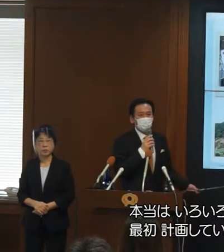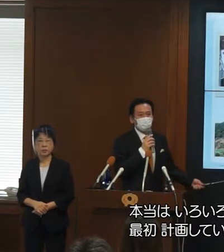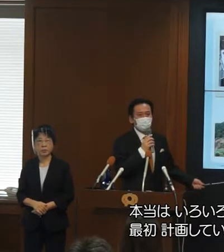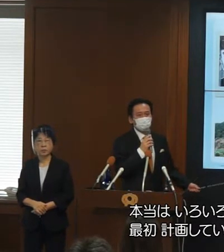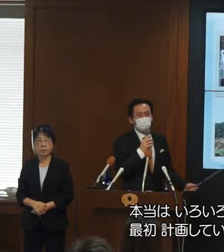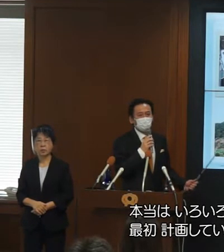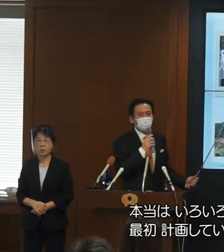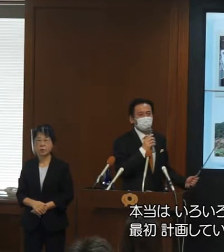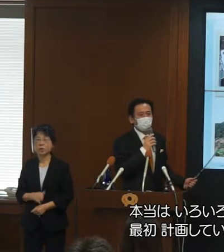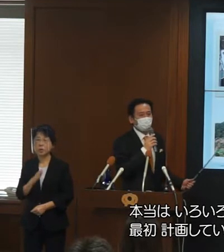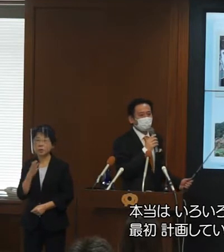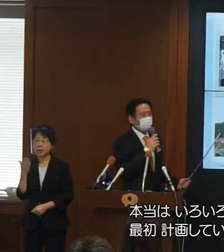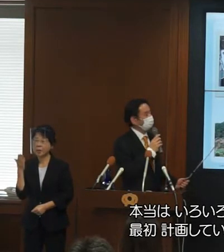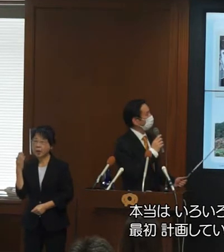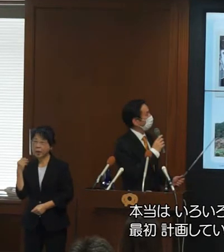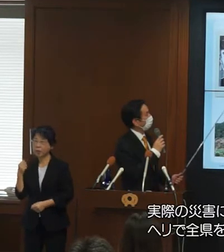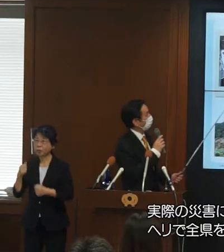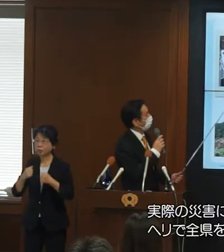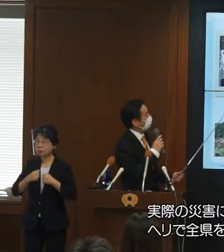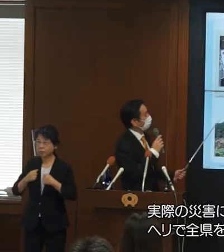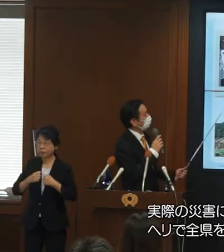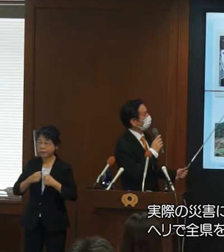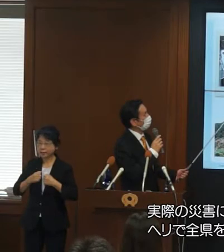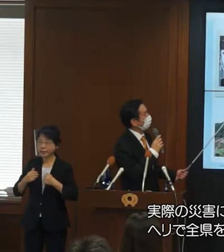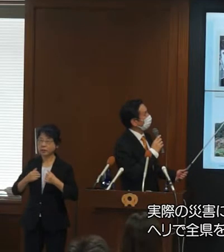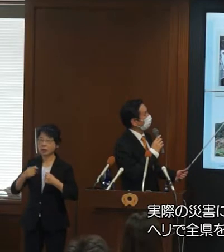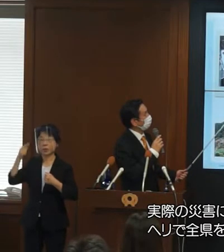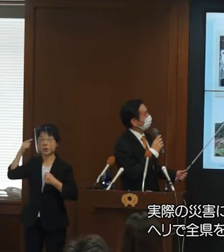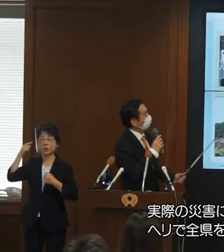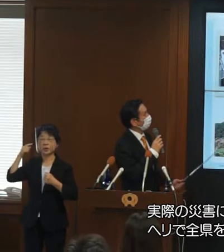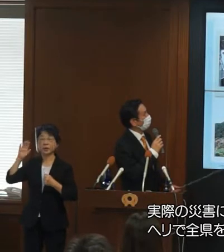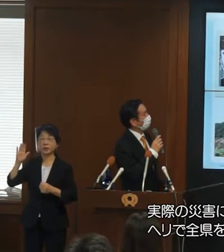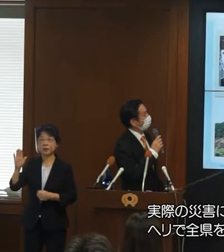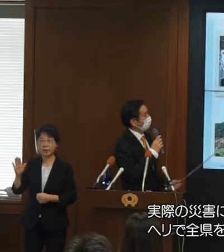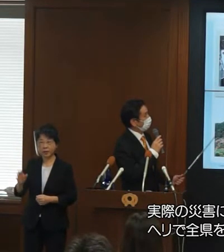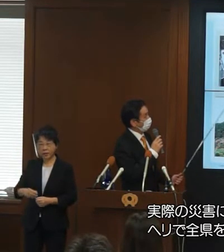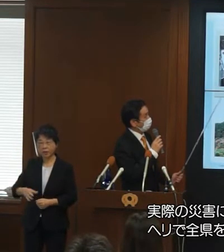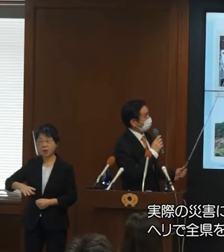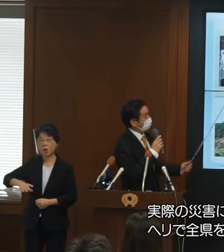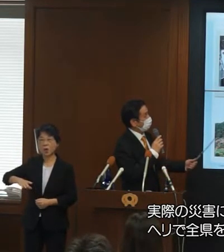訓練で最初から計画してたわけですけど、最初がこの